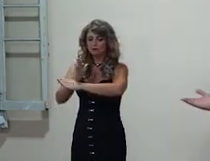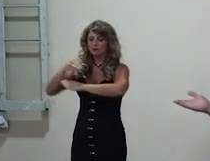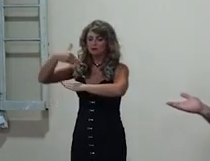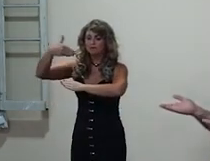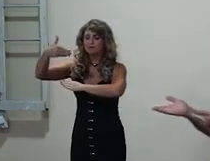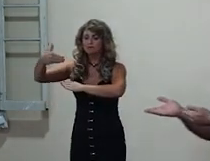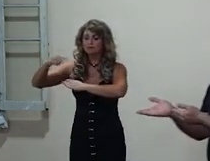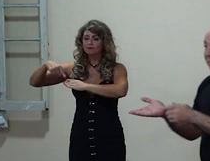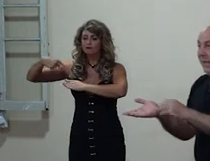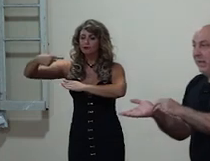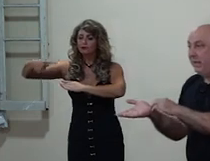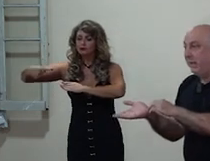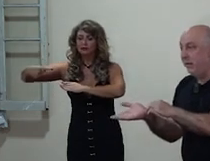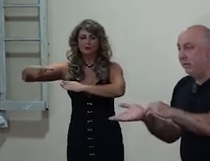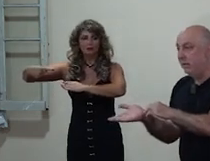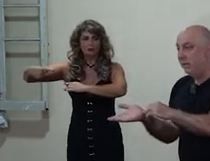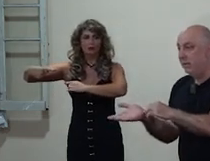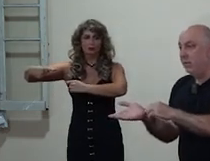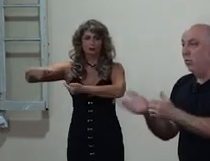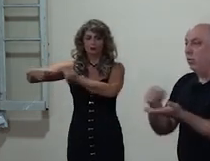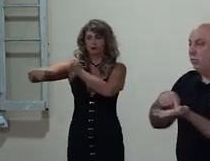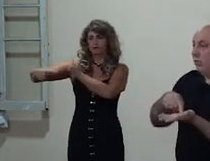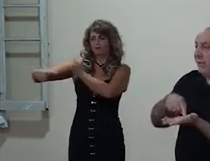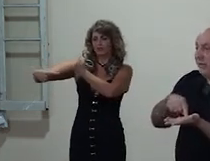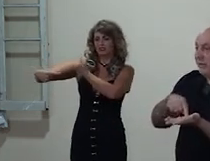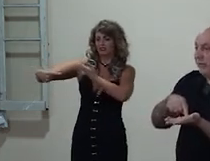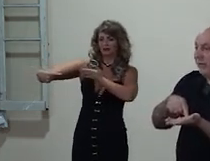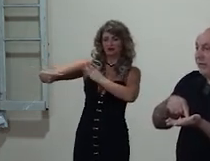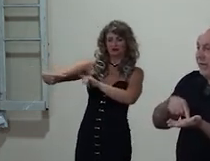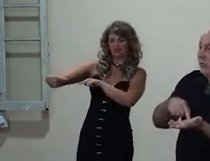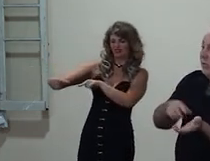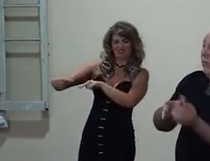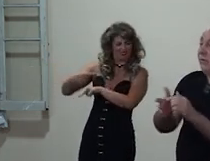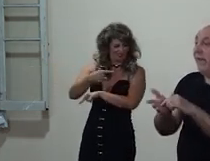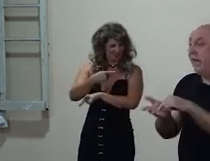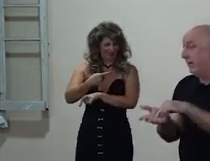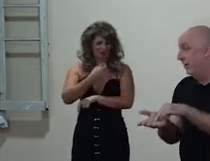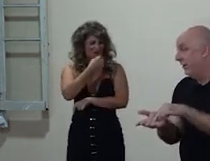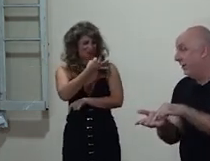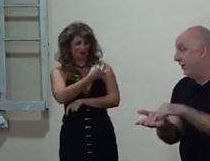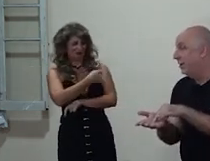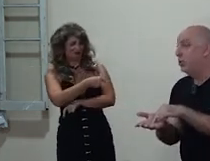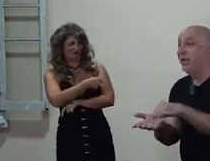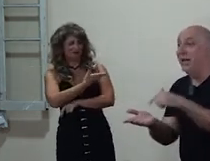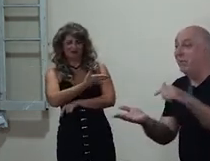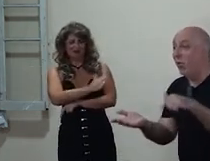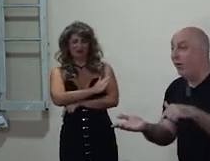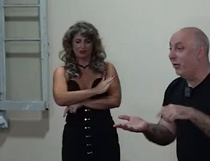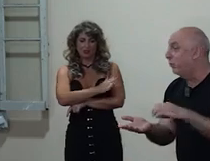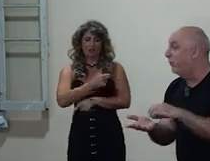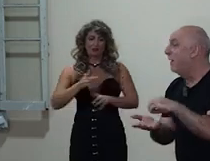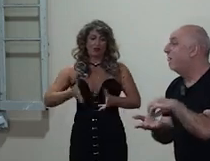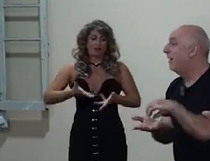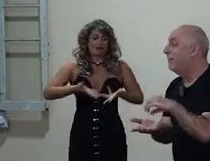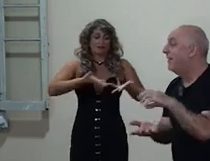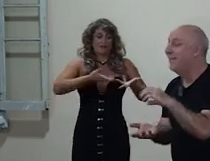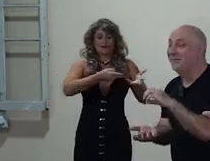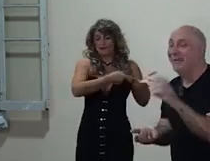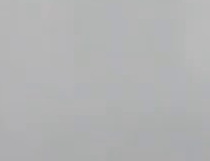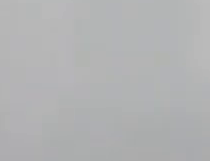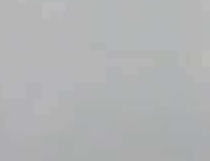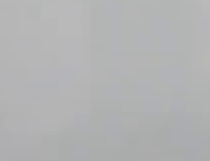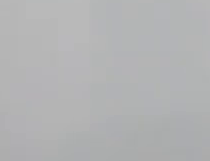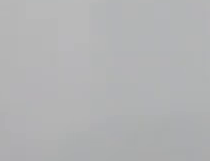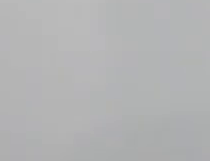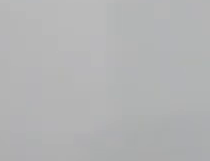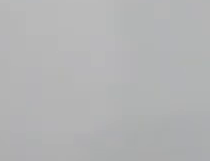seguinte, aquele que não gostou daquilo que foi feito ou não quer encher a bola, ou pôr em,